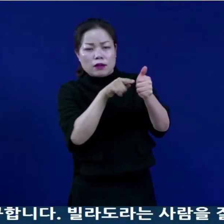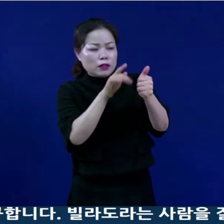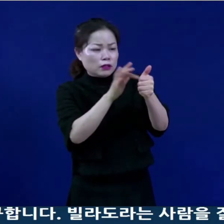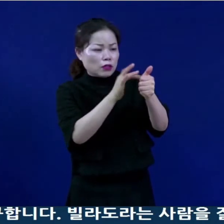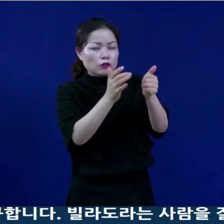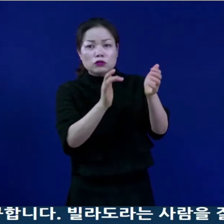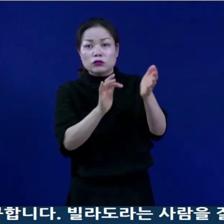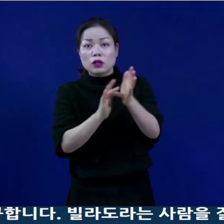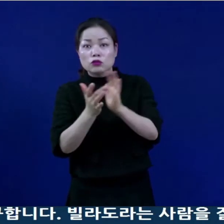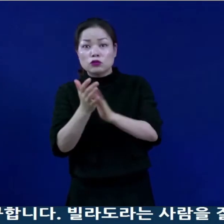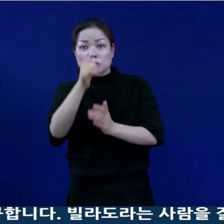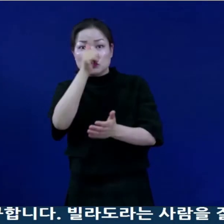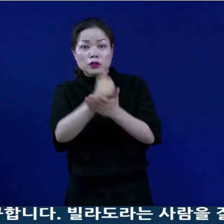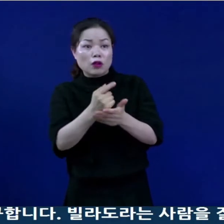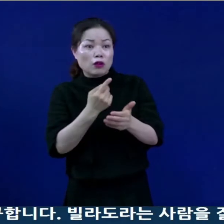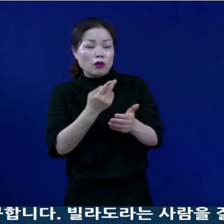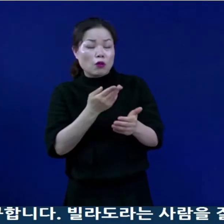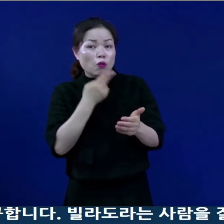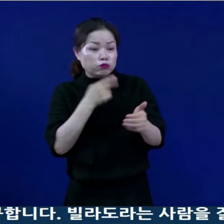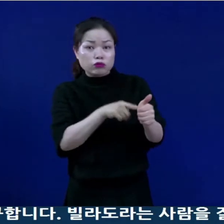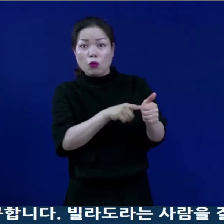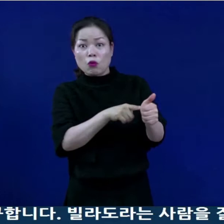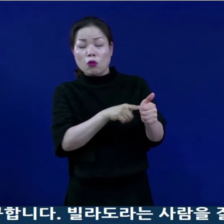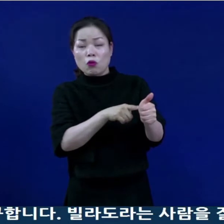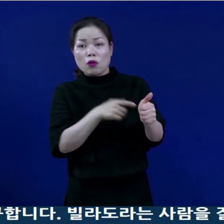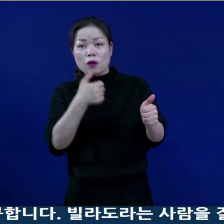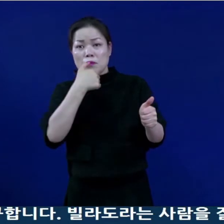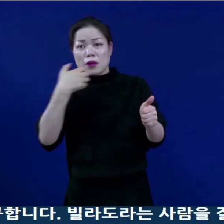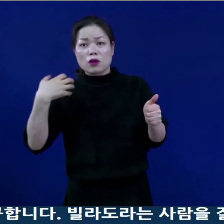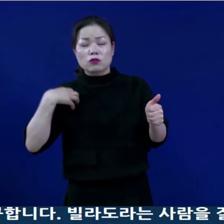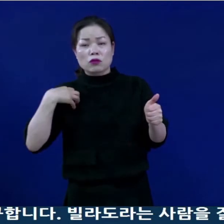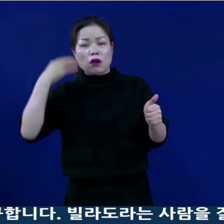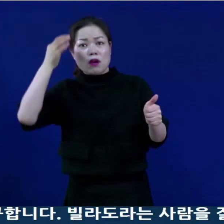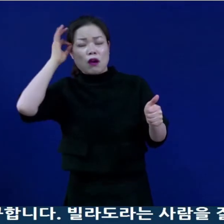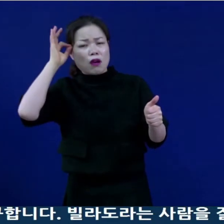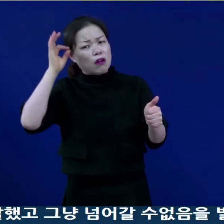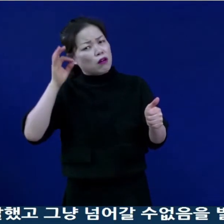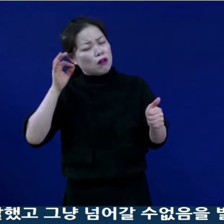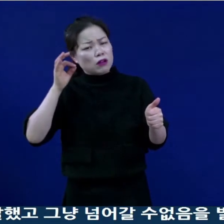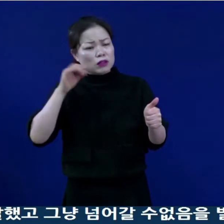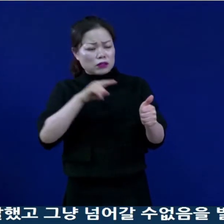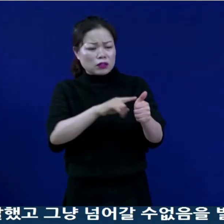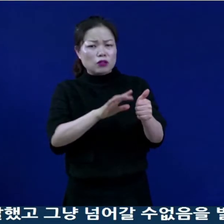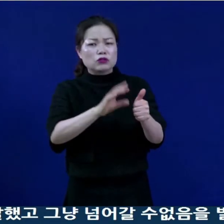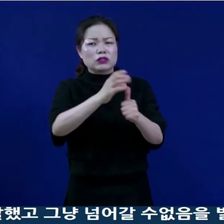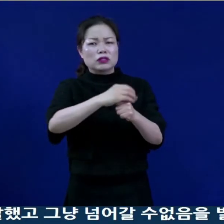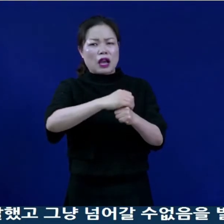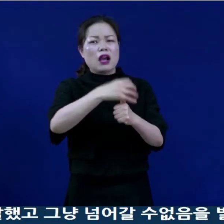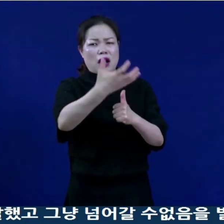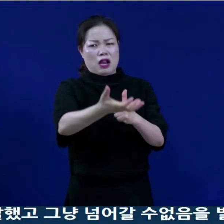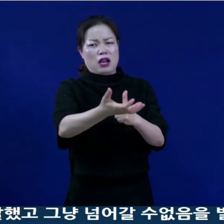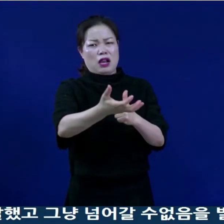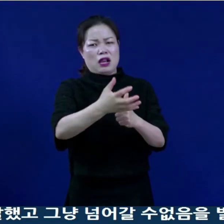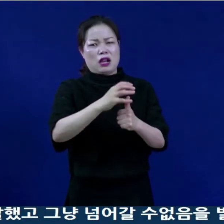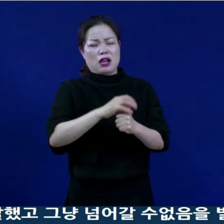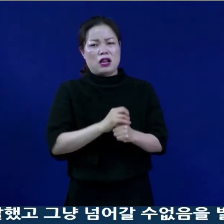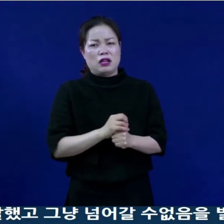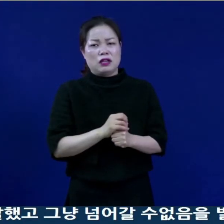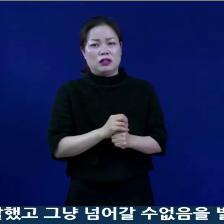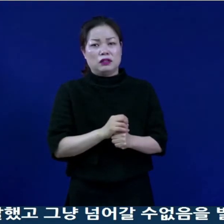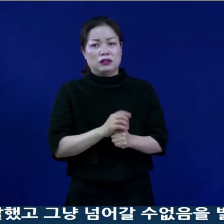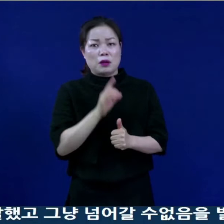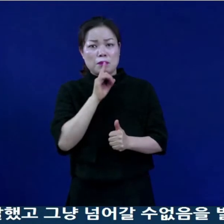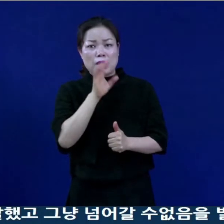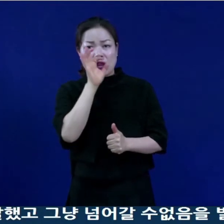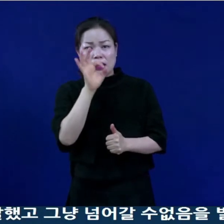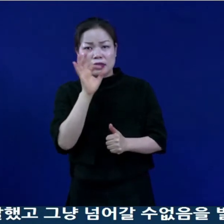사실을 빌라도는 알게 됩니다. 그래서 안 되겠다, 이 예수를 석방시켜야겠다. 말로는